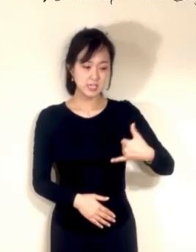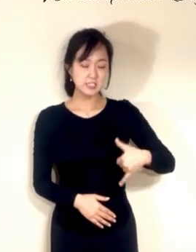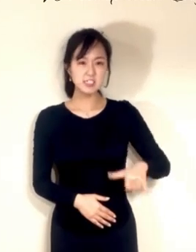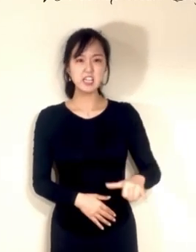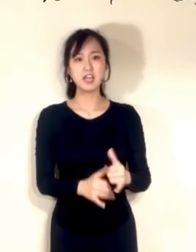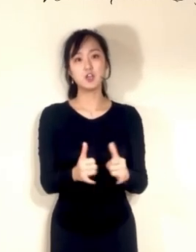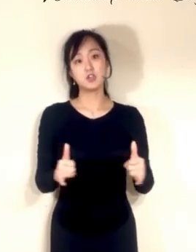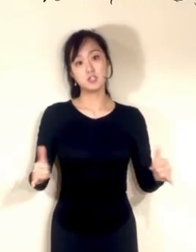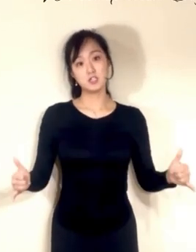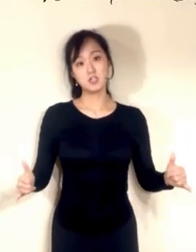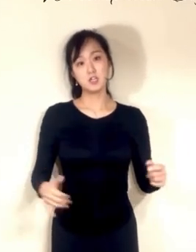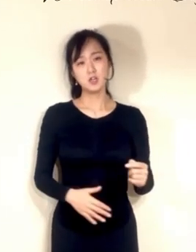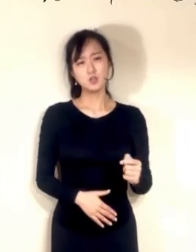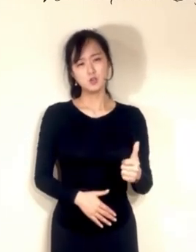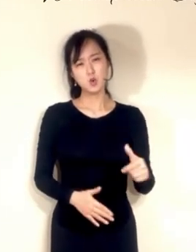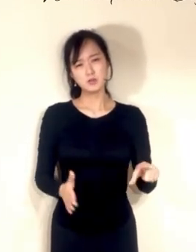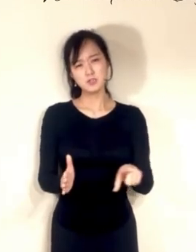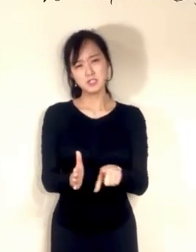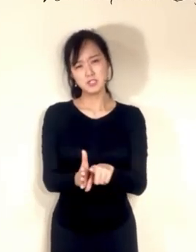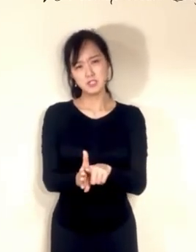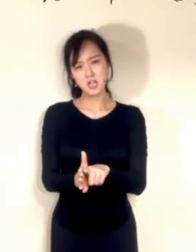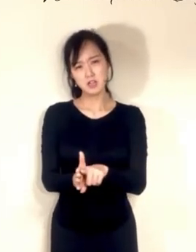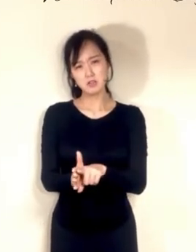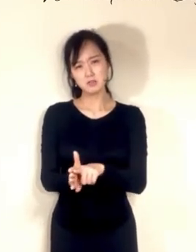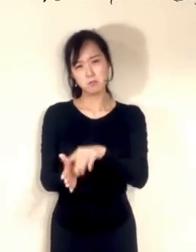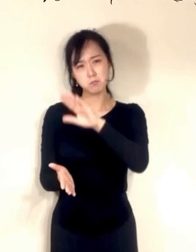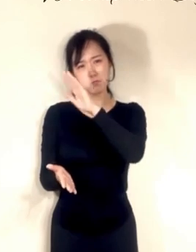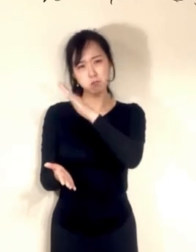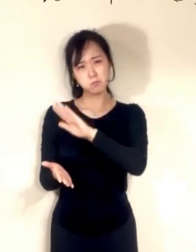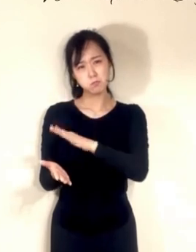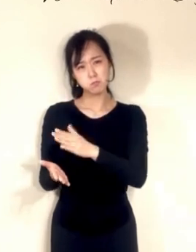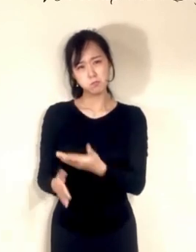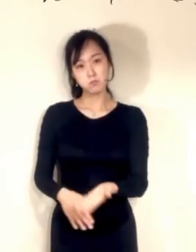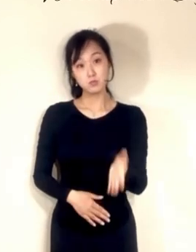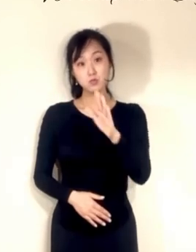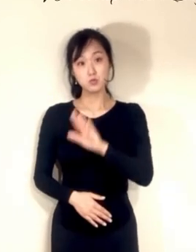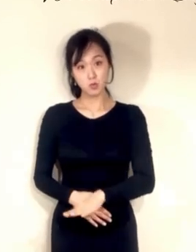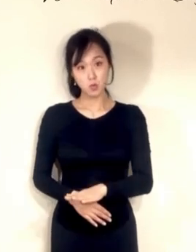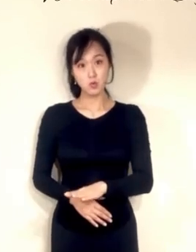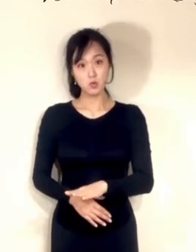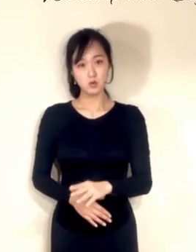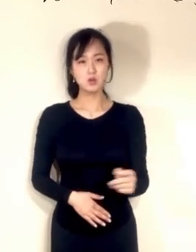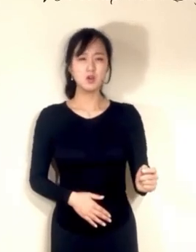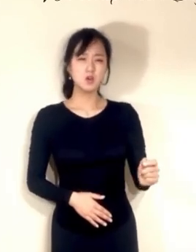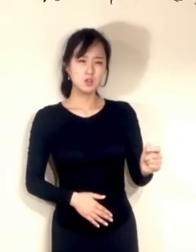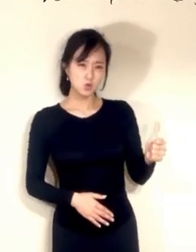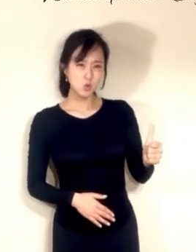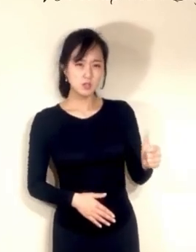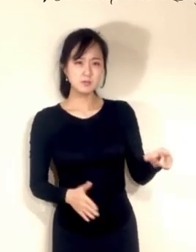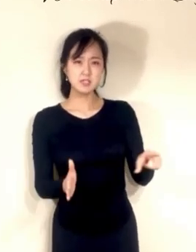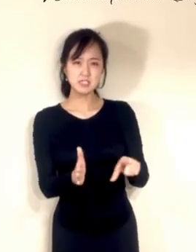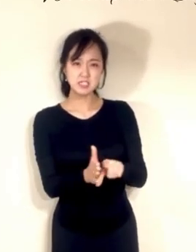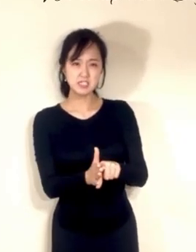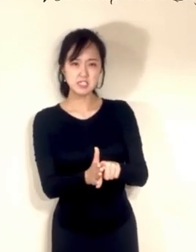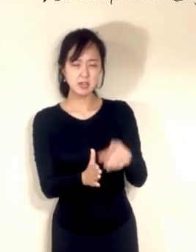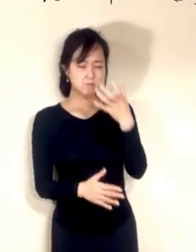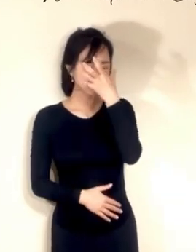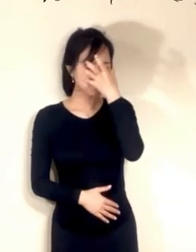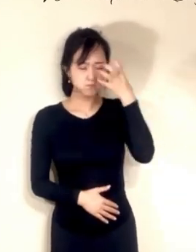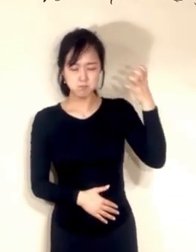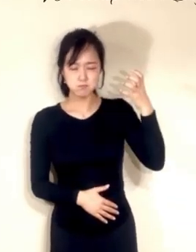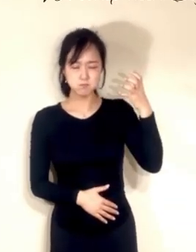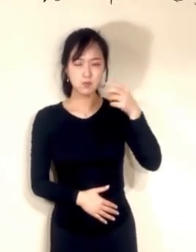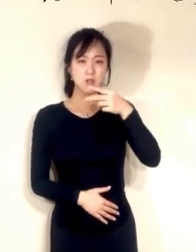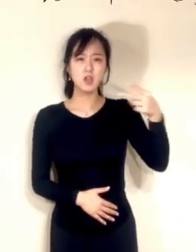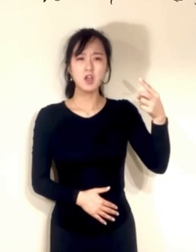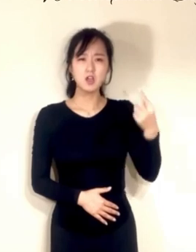그래서 그러한 자녀들이 조금 신앙에서 떨어져 있어도, 조금 신앙을